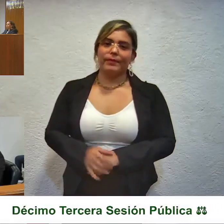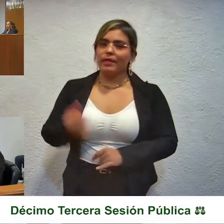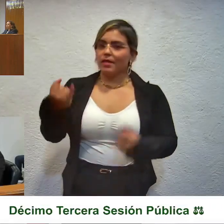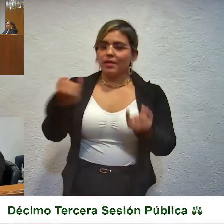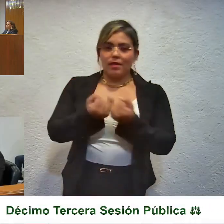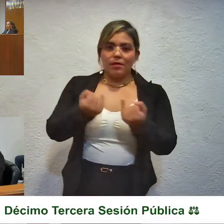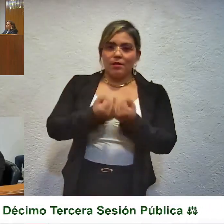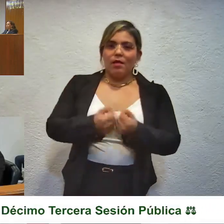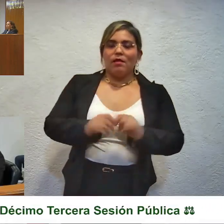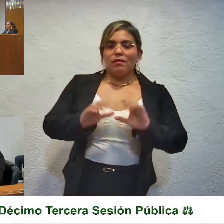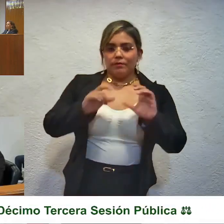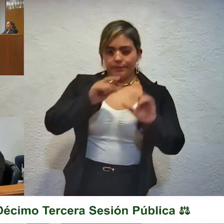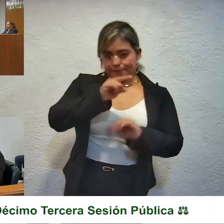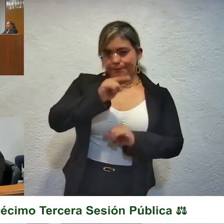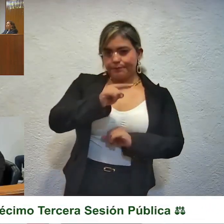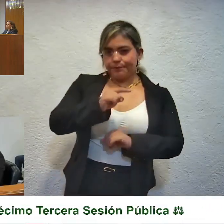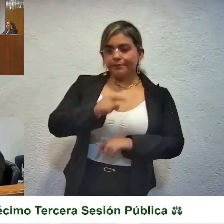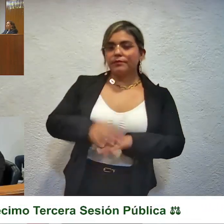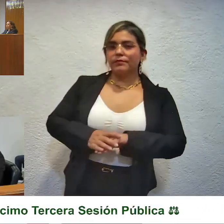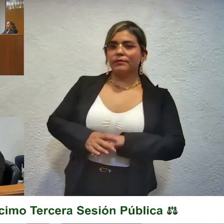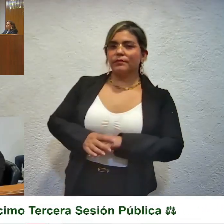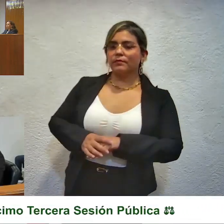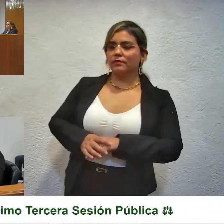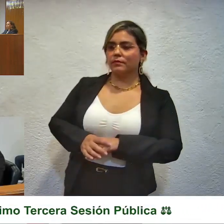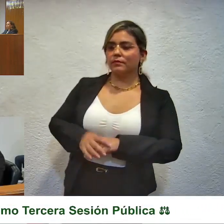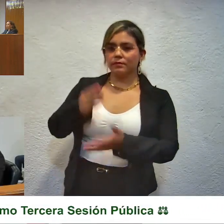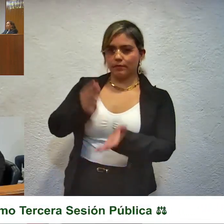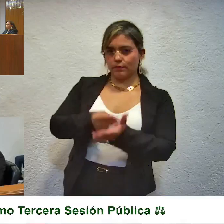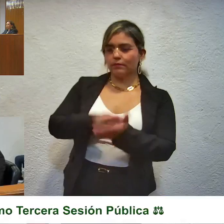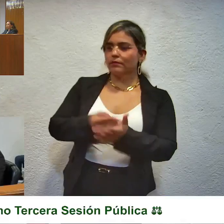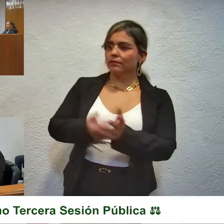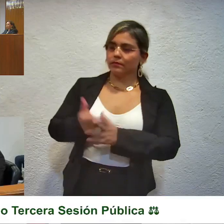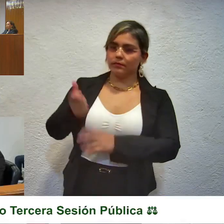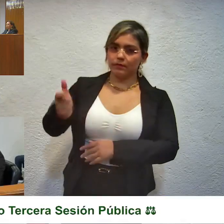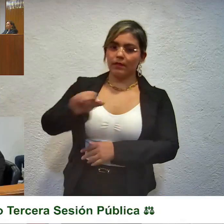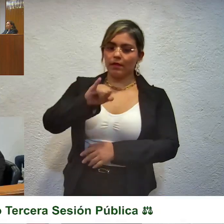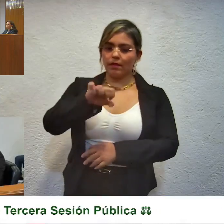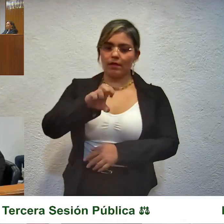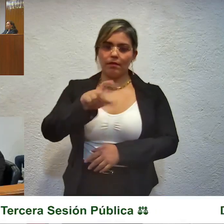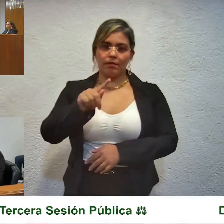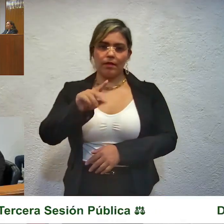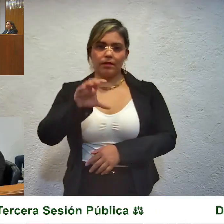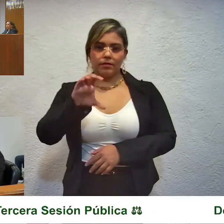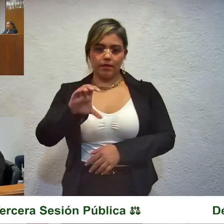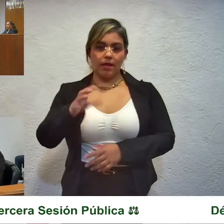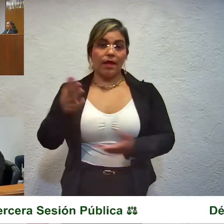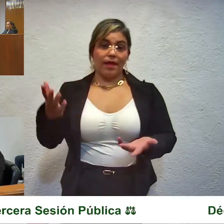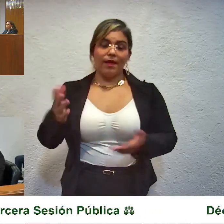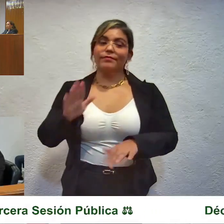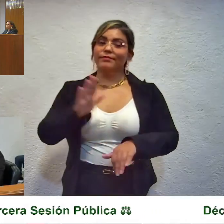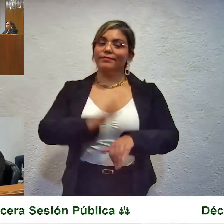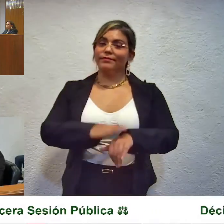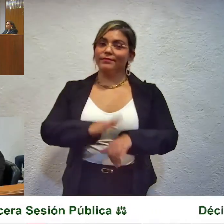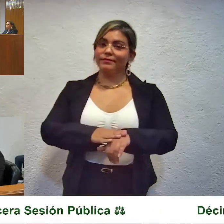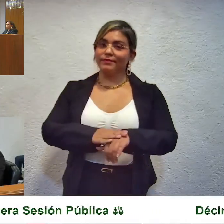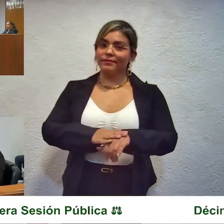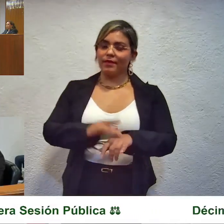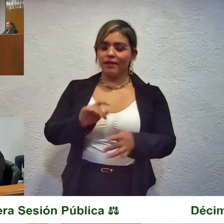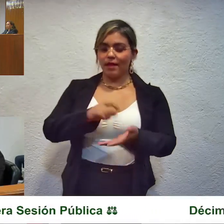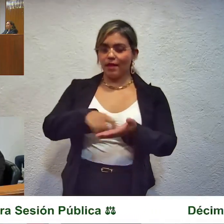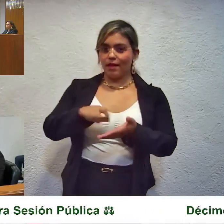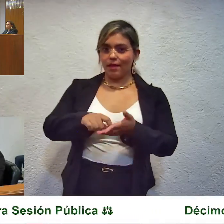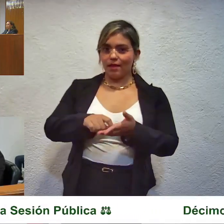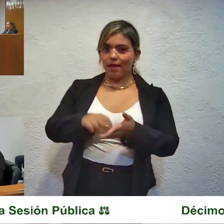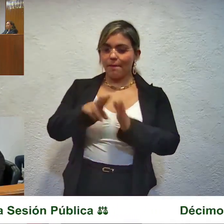previamente dictada por la Comisión de Quejas y Denuncias del Instituto Electoral y de Participación Ciudadana, ese tribunal advierte que el texto que acompaña el